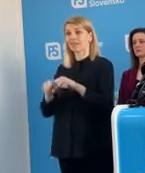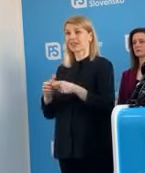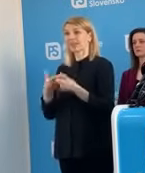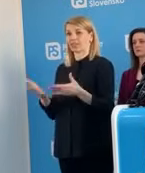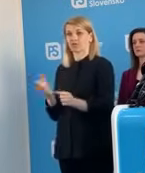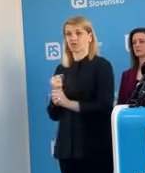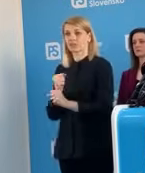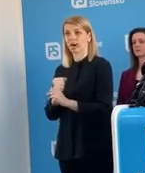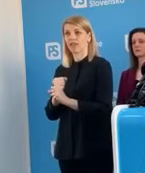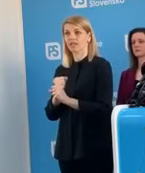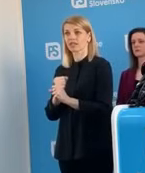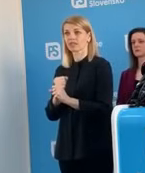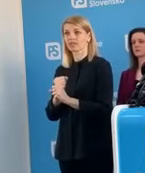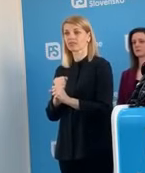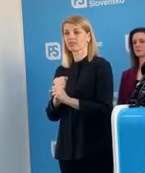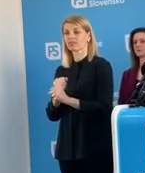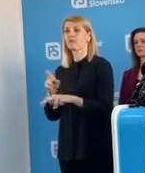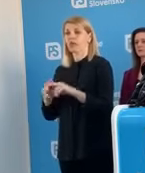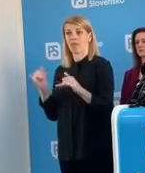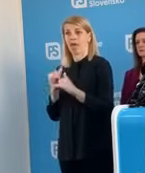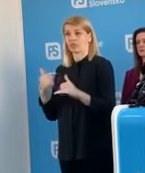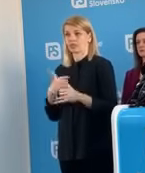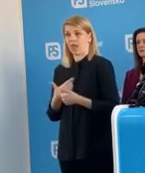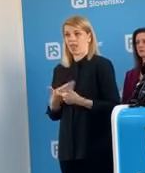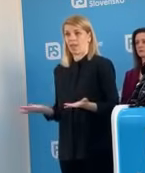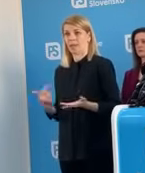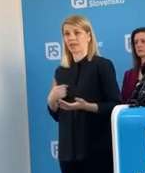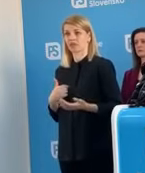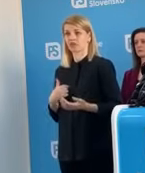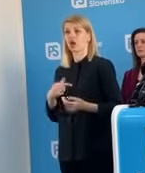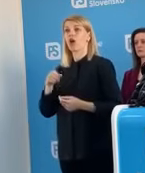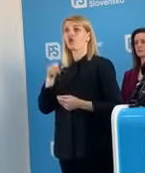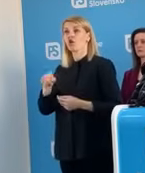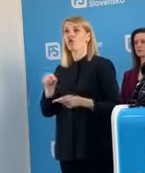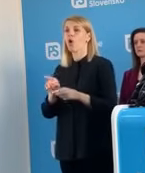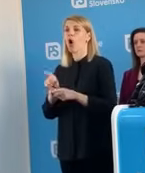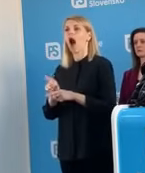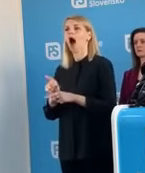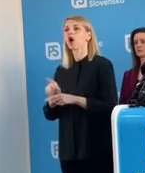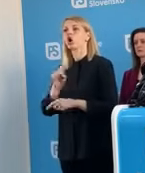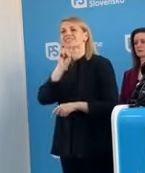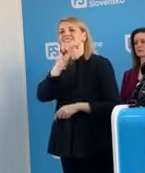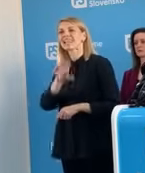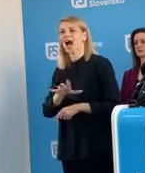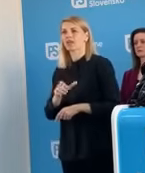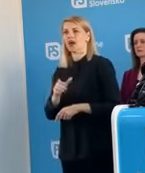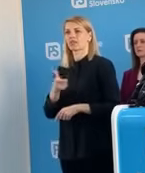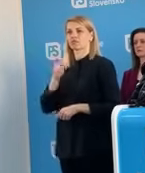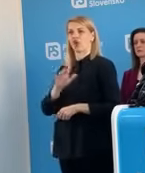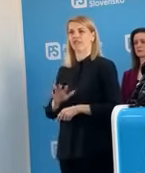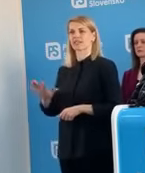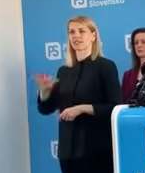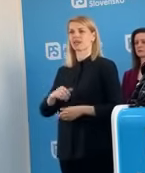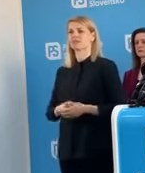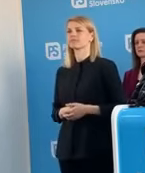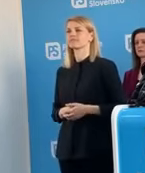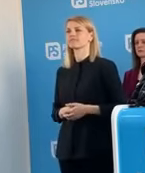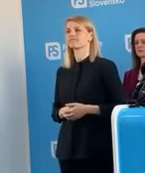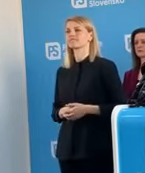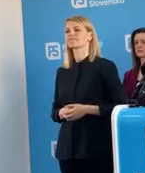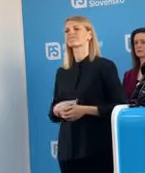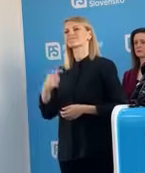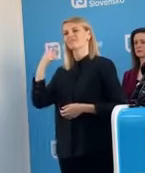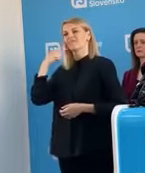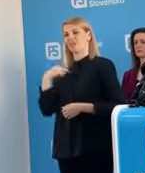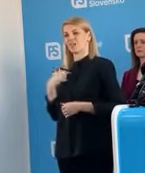nič neurobí, tak nebudeme mať nič. A ako vravím, to je tá vlastizrada. Vieme, že sa teda blížia